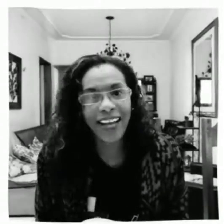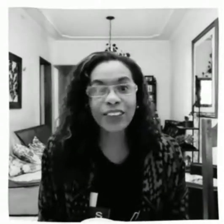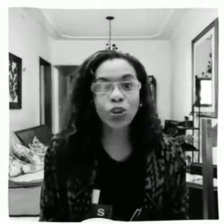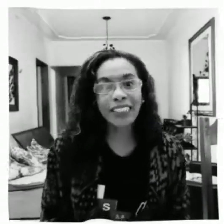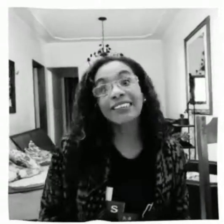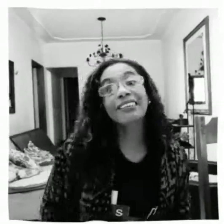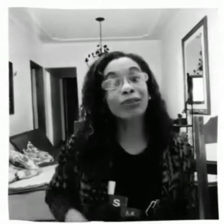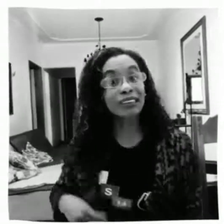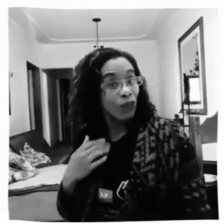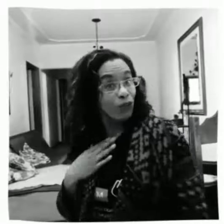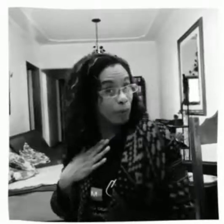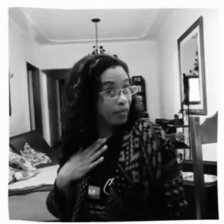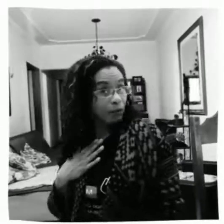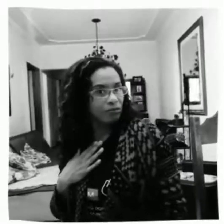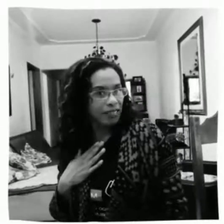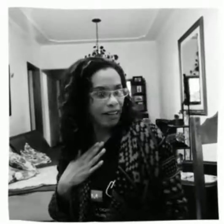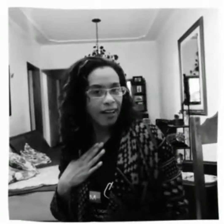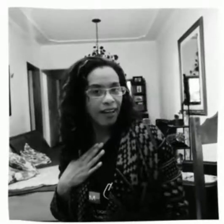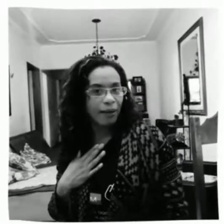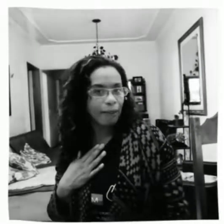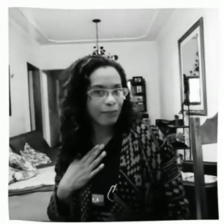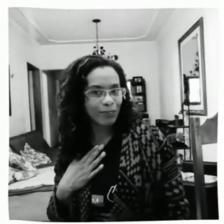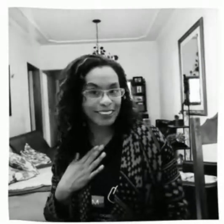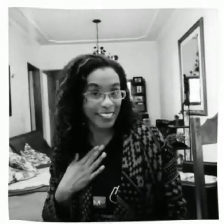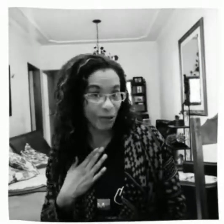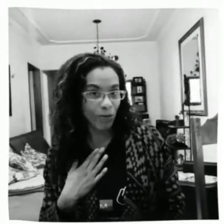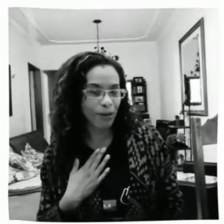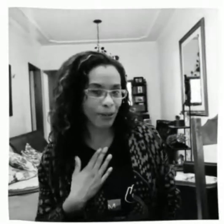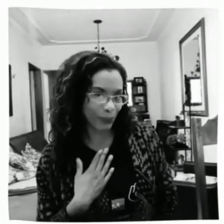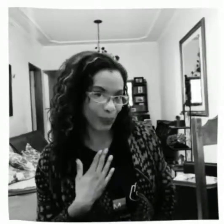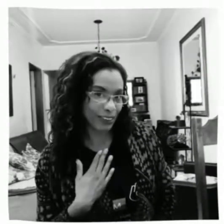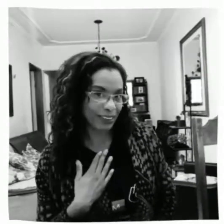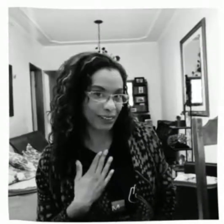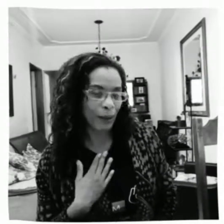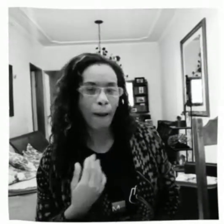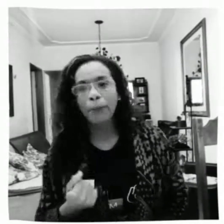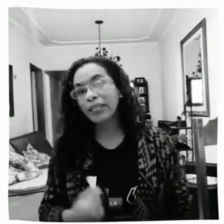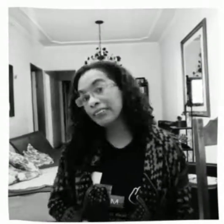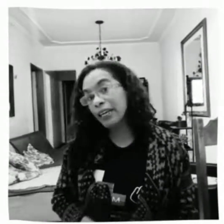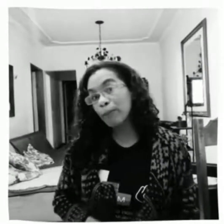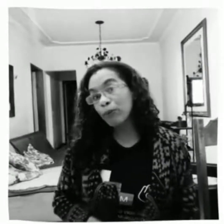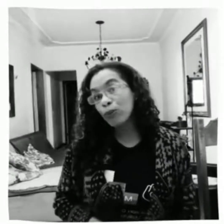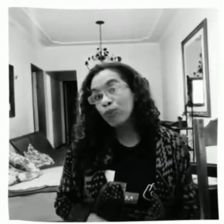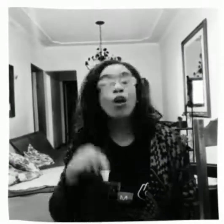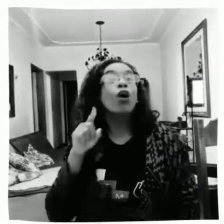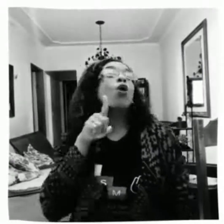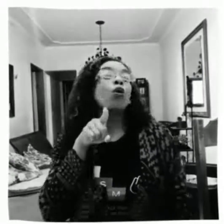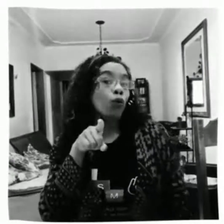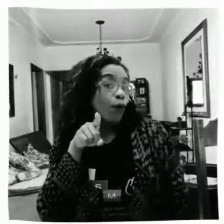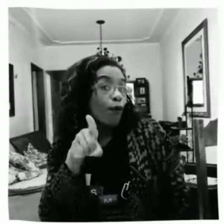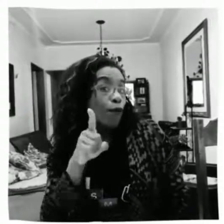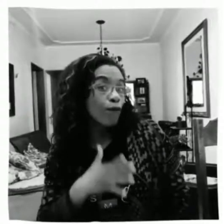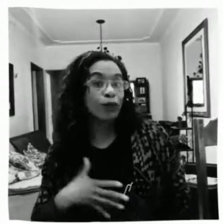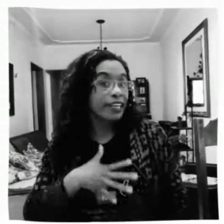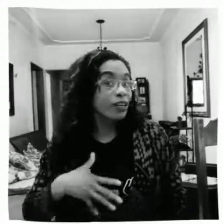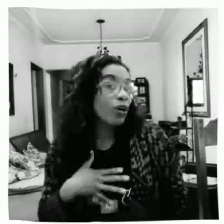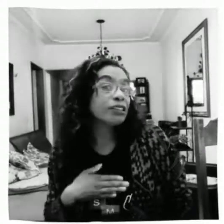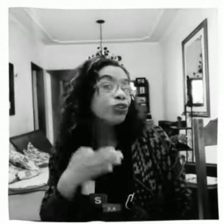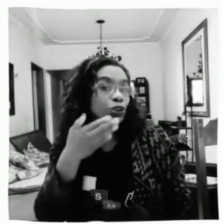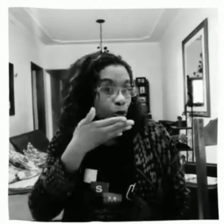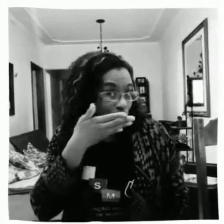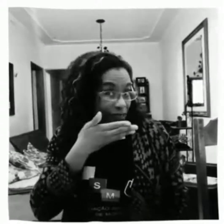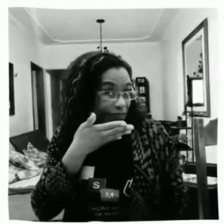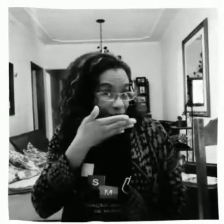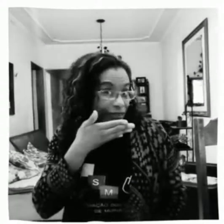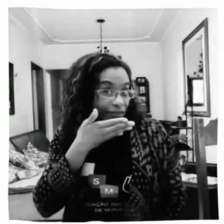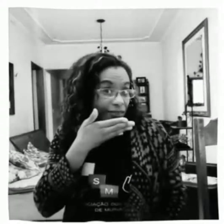falar. A entonação, se eu vou perguntar para você alguma coisa, por exemplo, você gosta